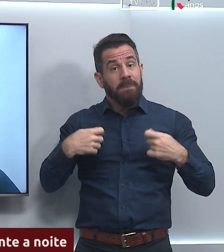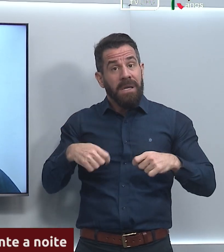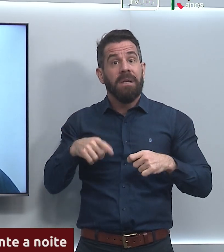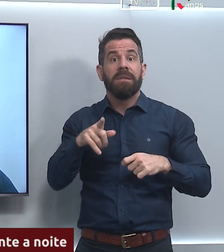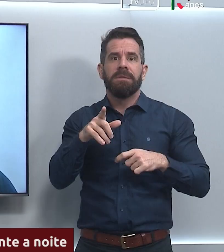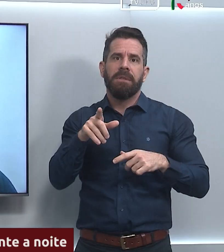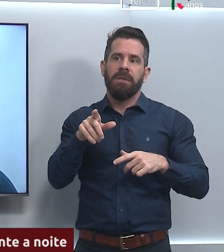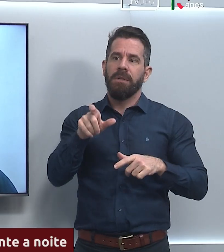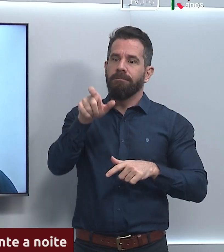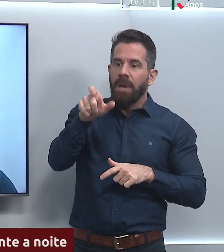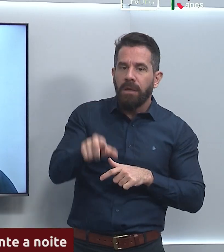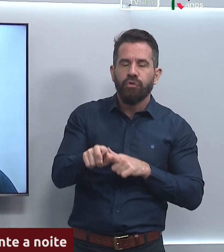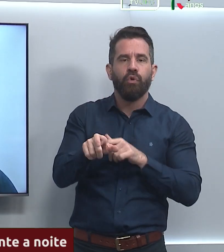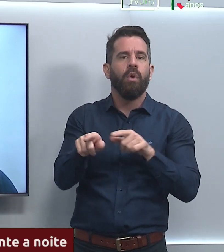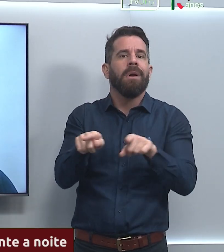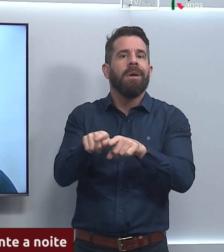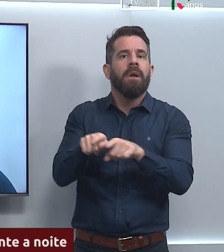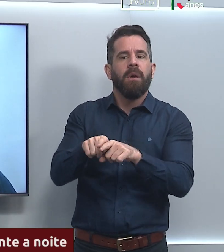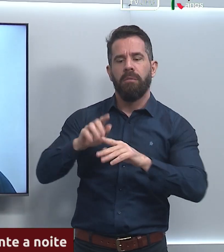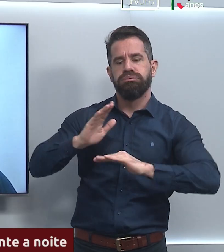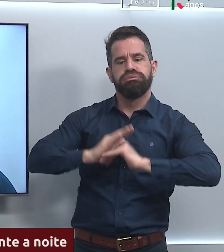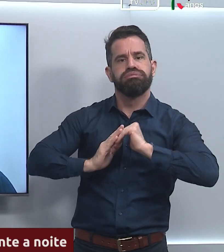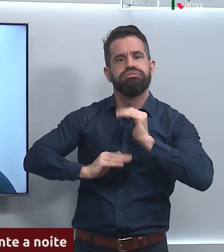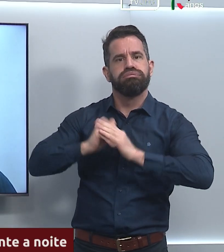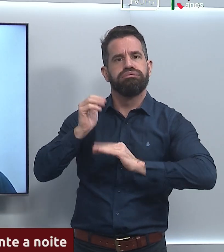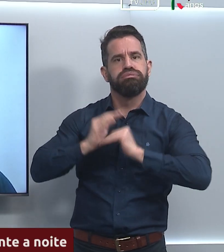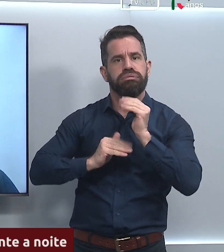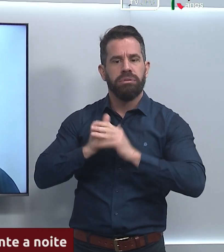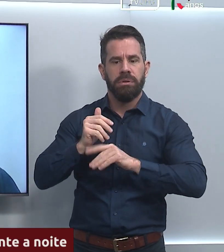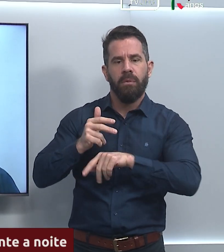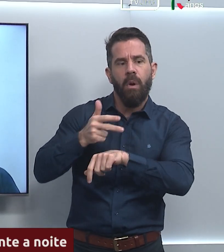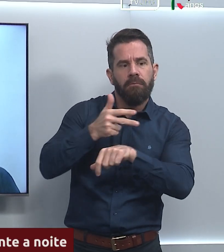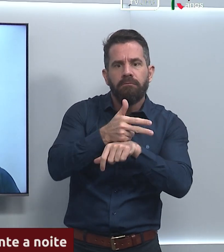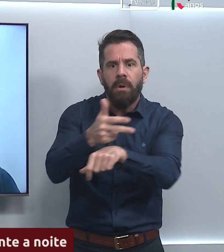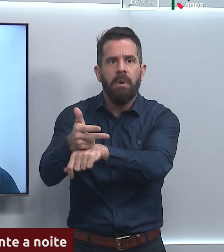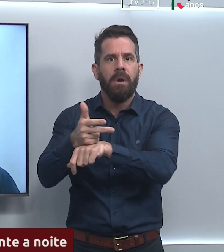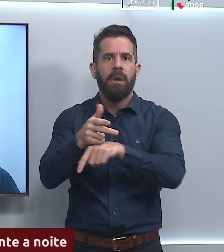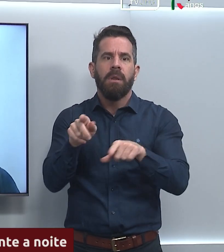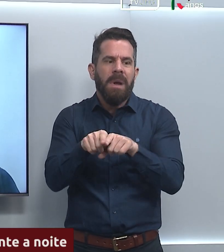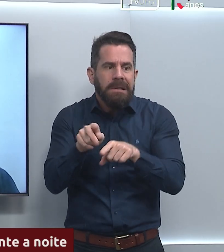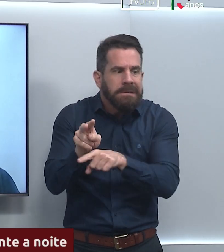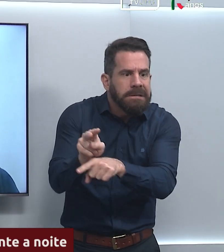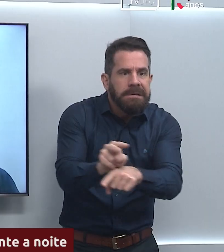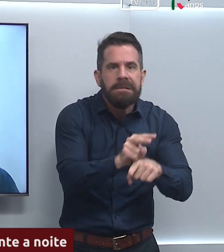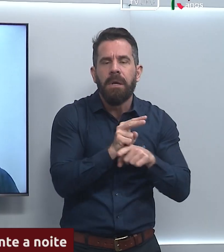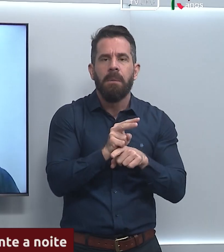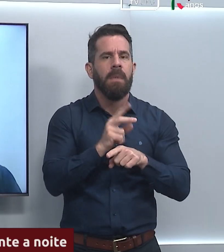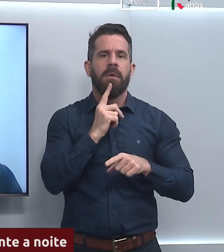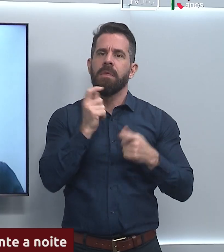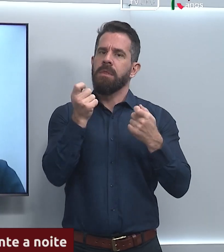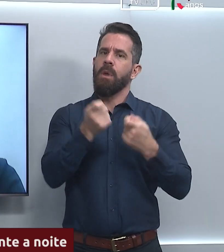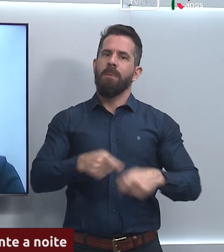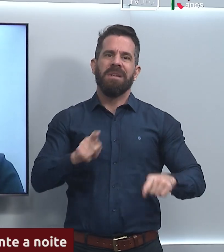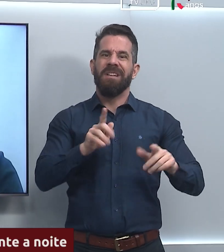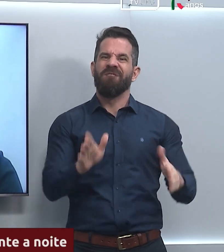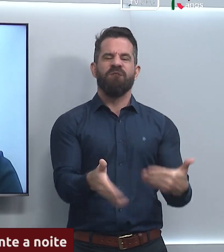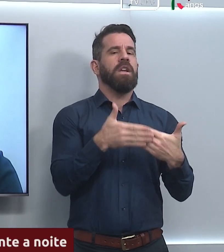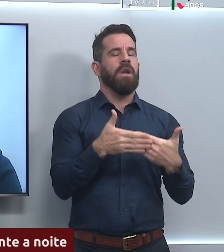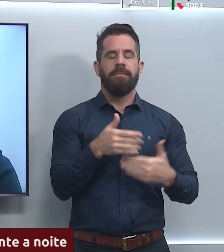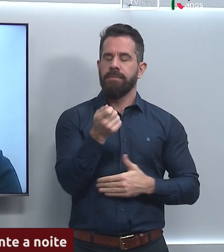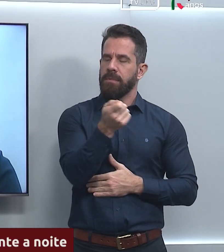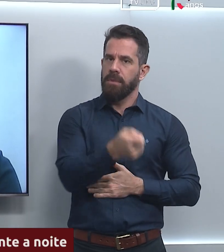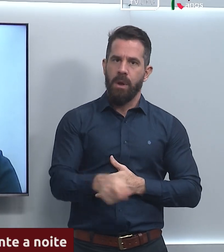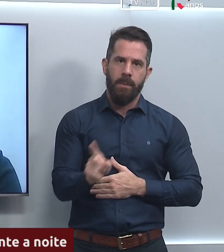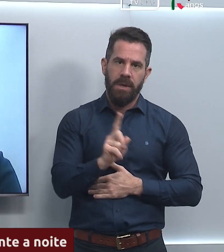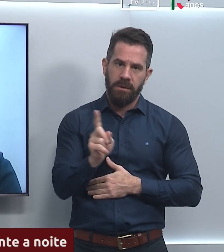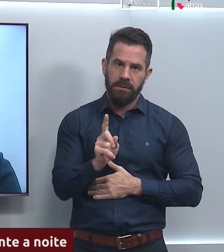que acompanhe esse monitoramento e que ajude as pessoas. Não é necessário fechar o parque, né? Aliás, agora